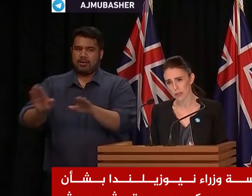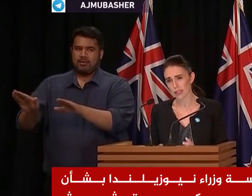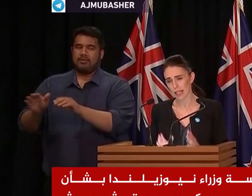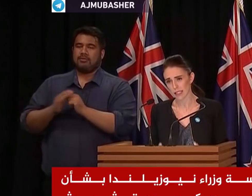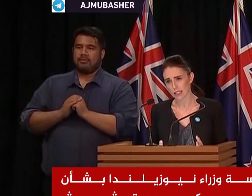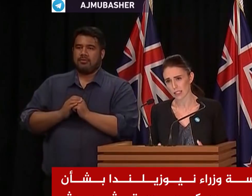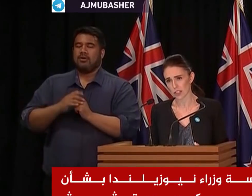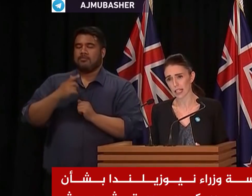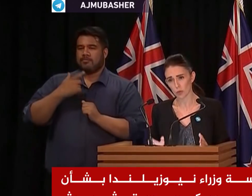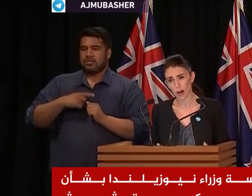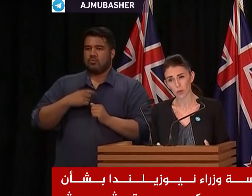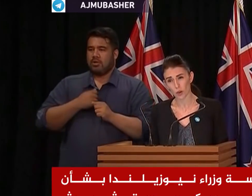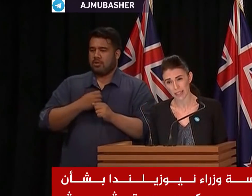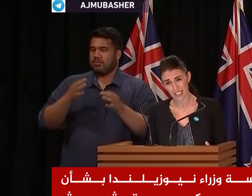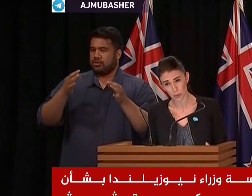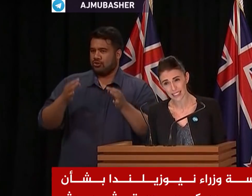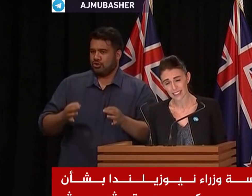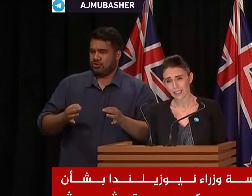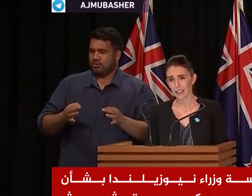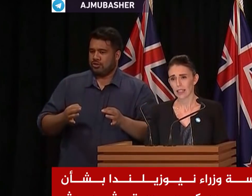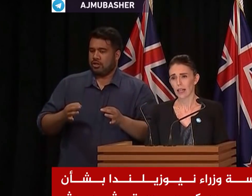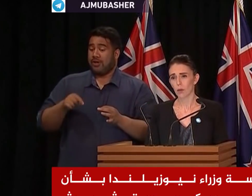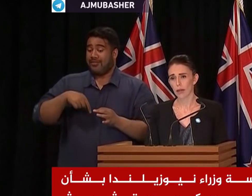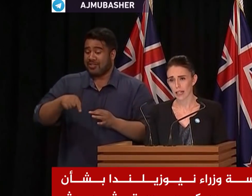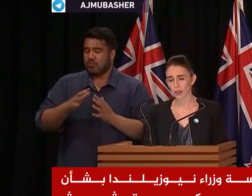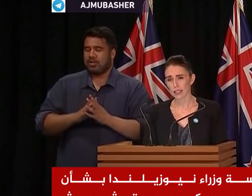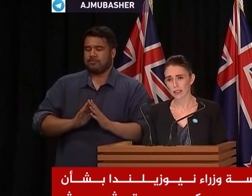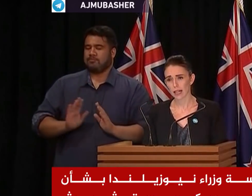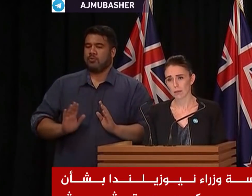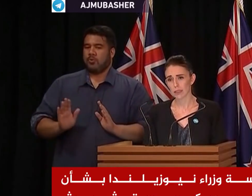هذه الأمور لم تتم برمتها. لهذا السبب